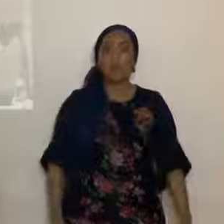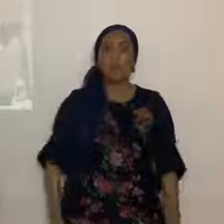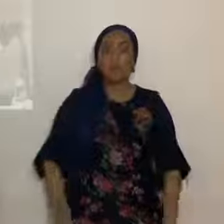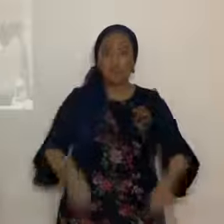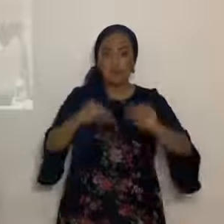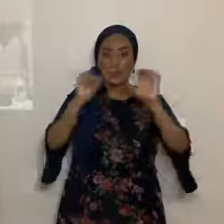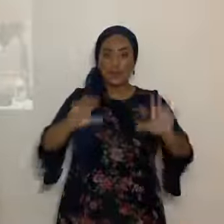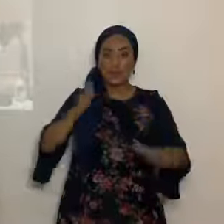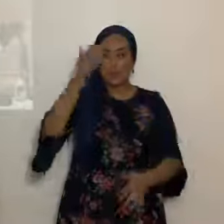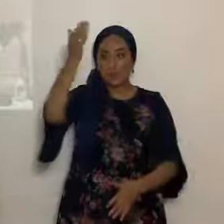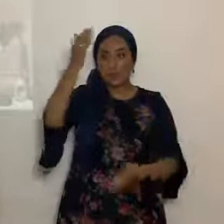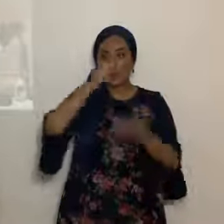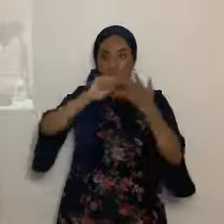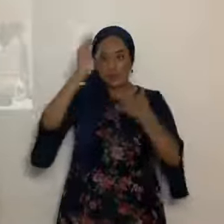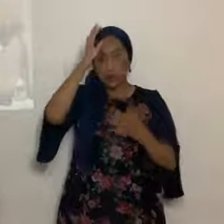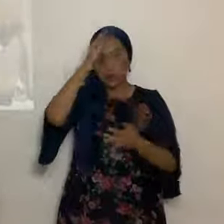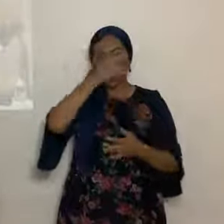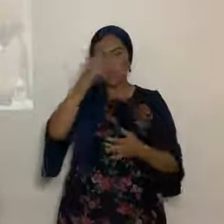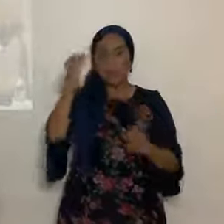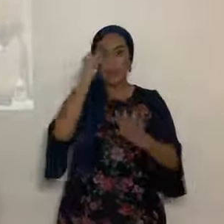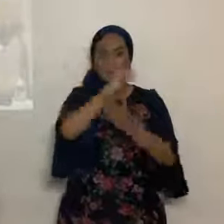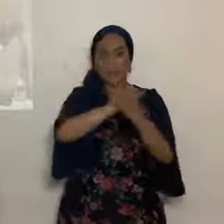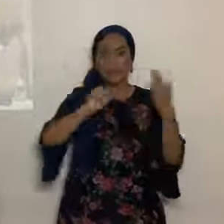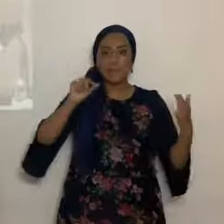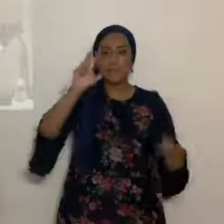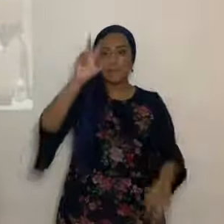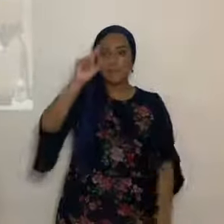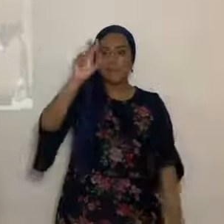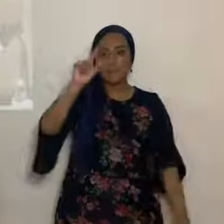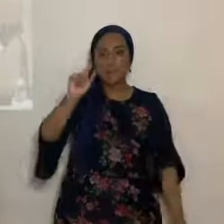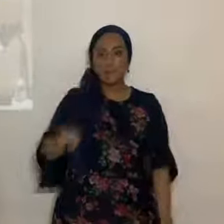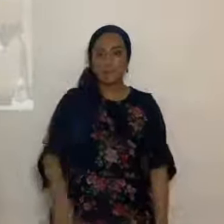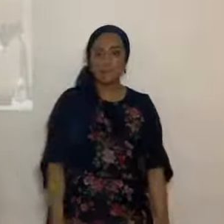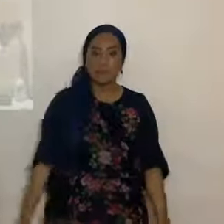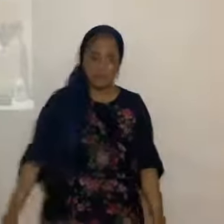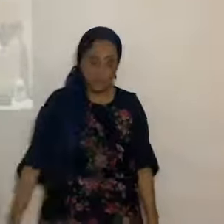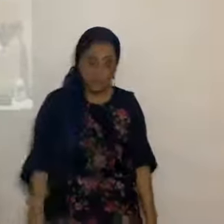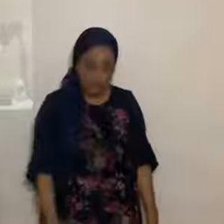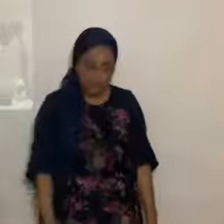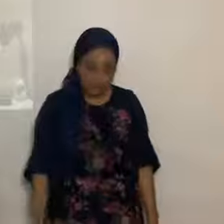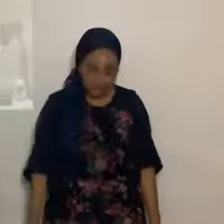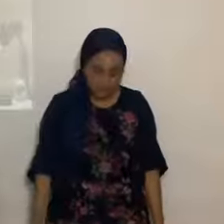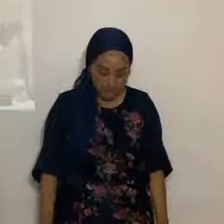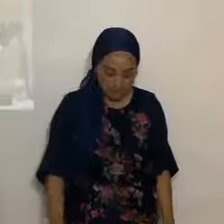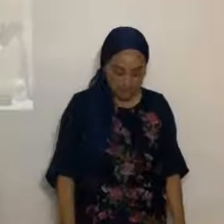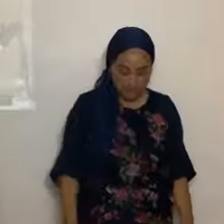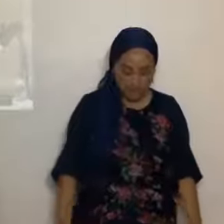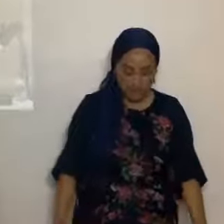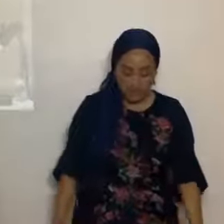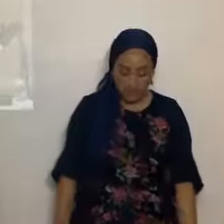es el abacados, y el verso 23. Juan 20, verso 23.